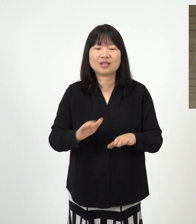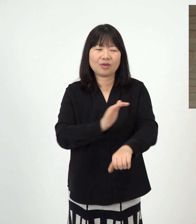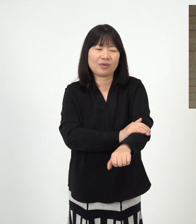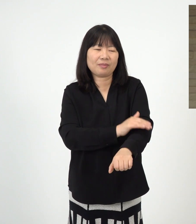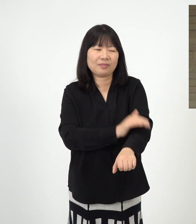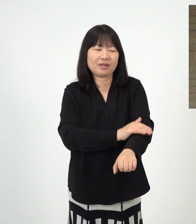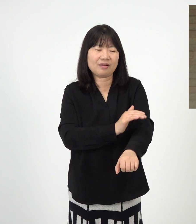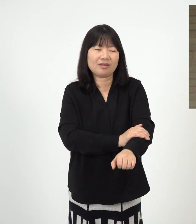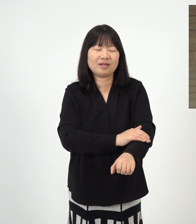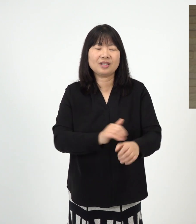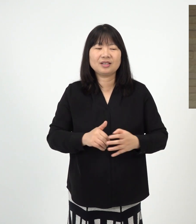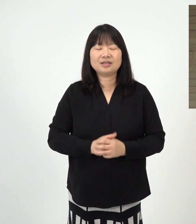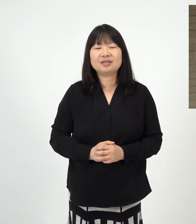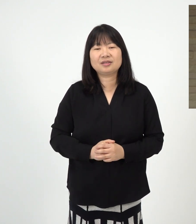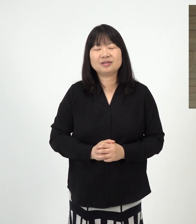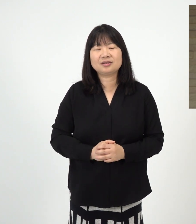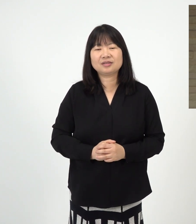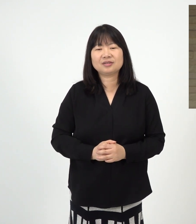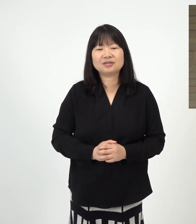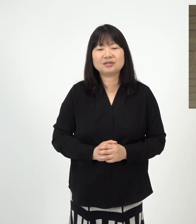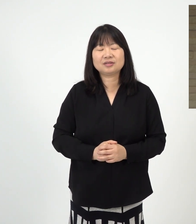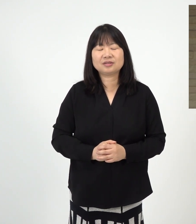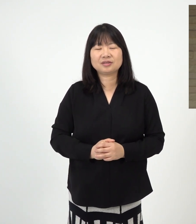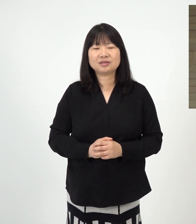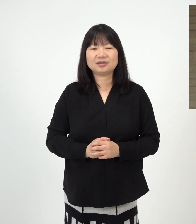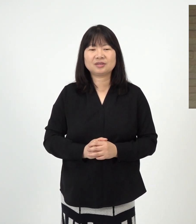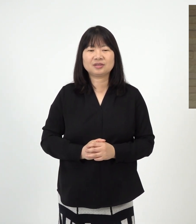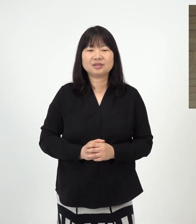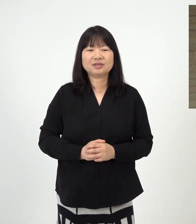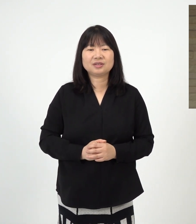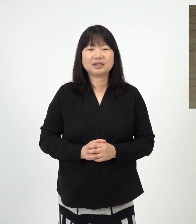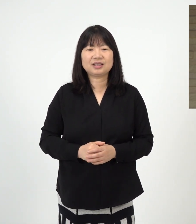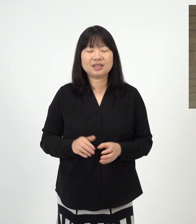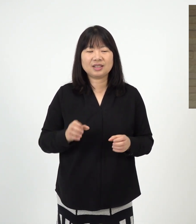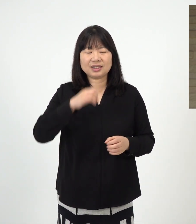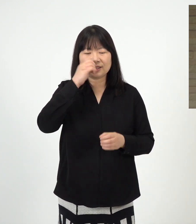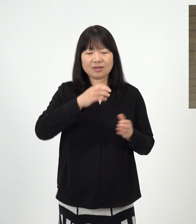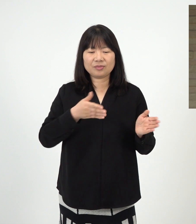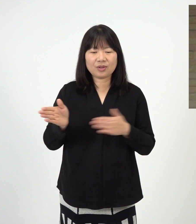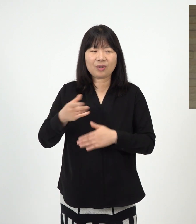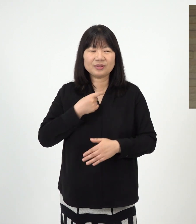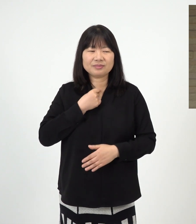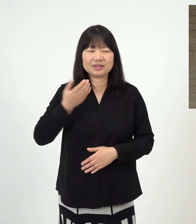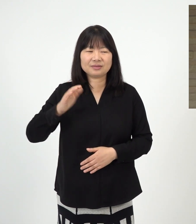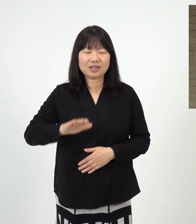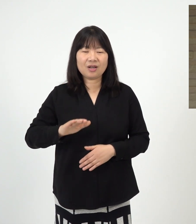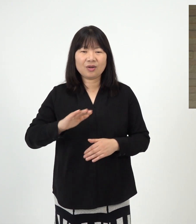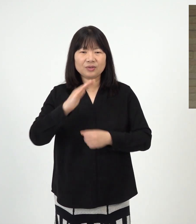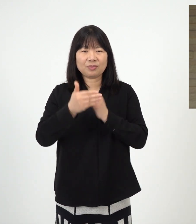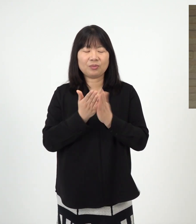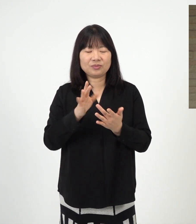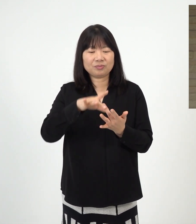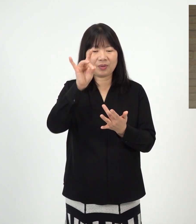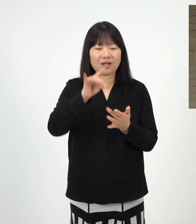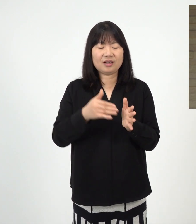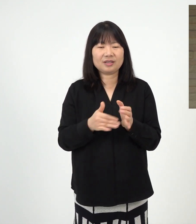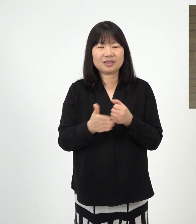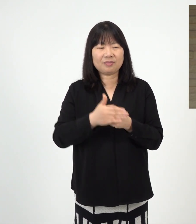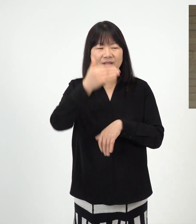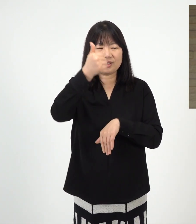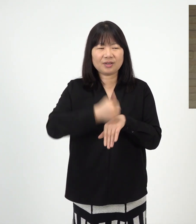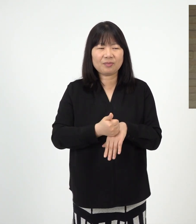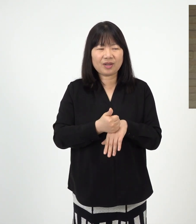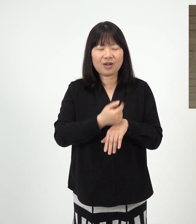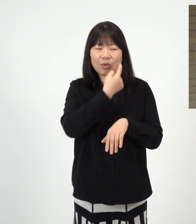왼편에, 이건 뭐 사실 스킵하고 지나가려고 해도 오늘 본문에 채택이 됐으니까 그